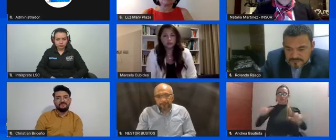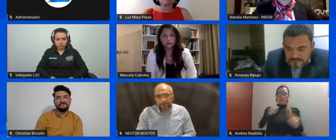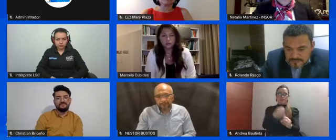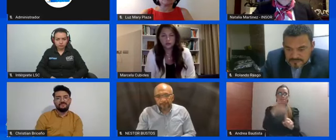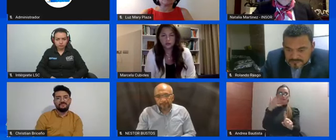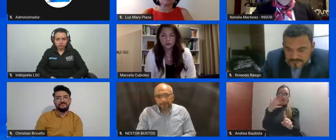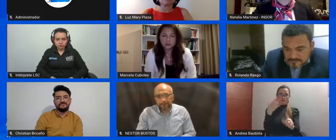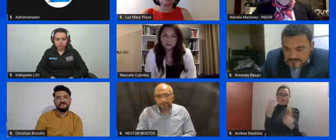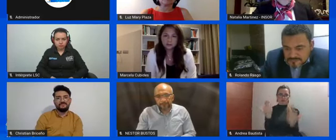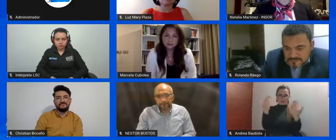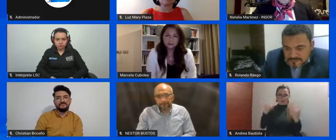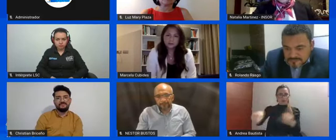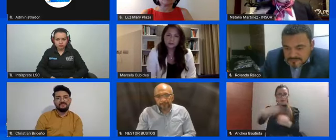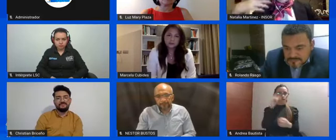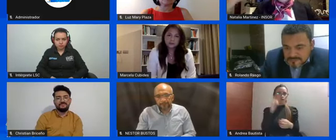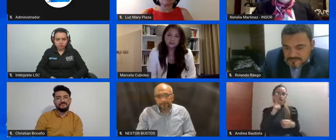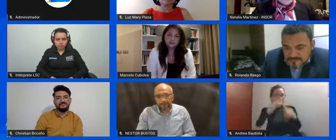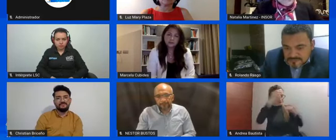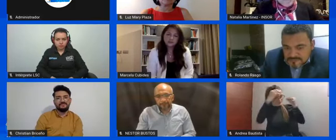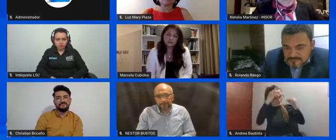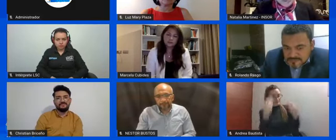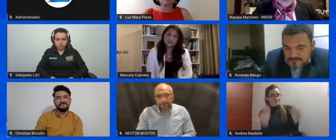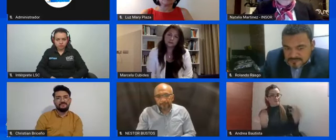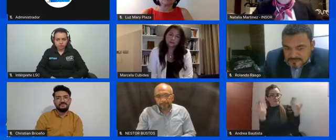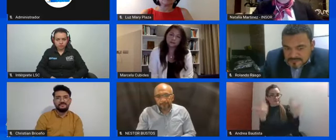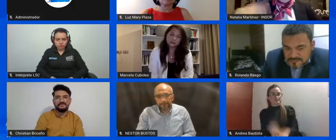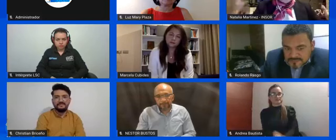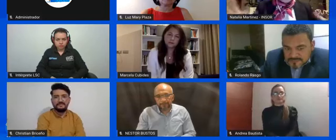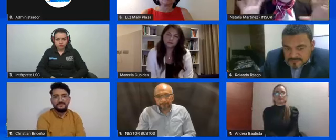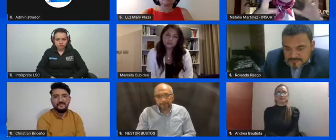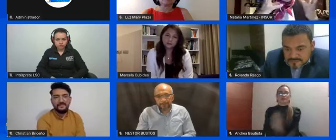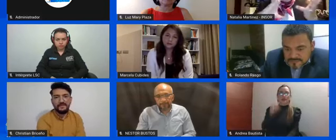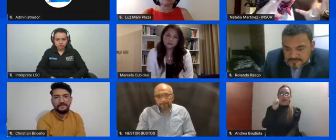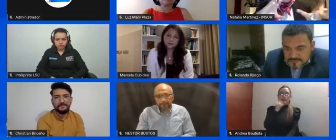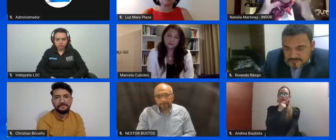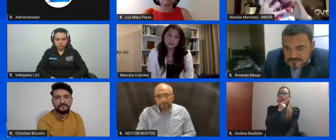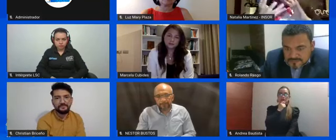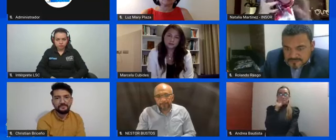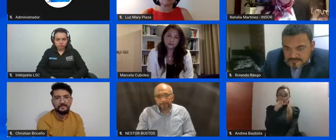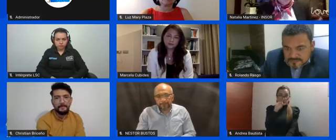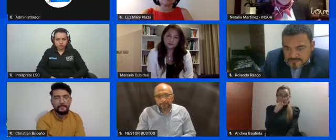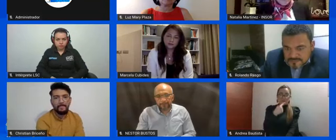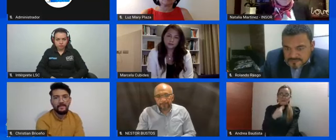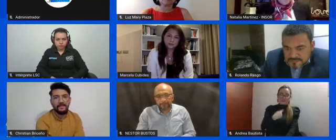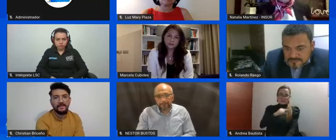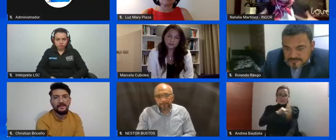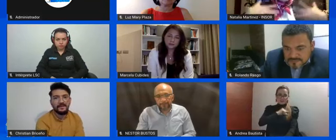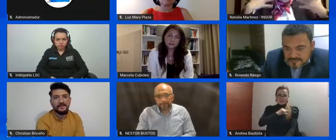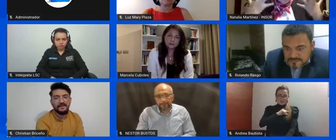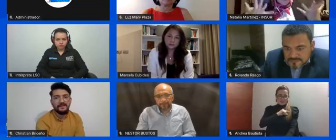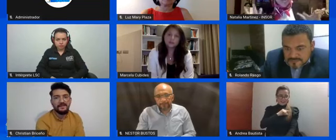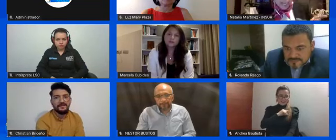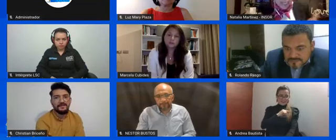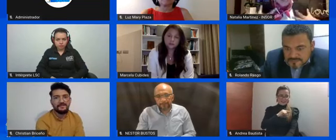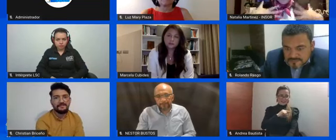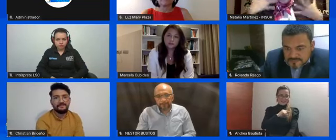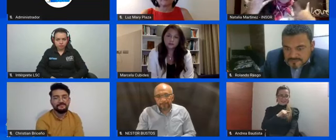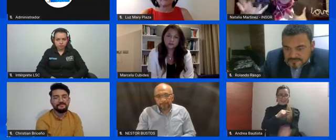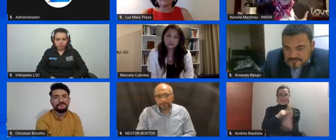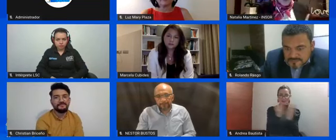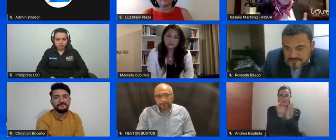educación de las personas sordas. Este proyecto de Insor Educativo que combina las tecnologías de la información, que combina